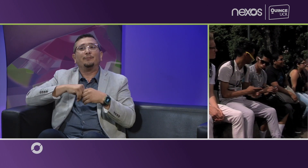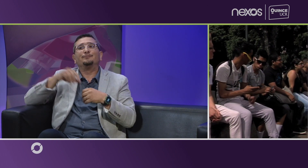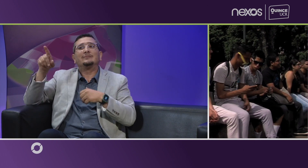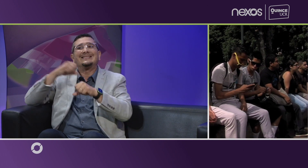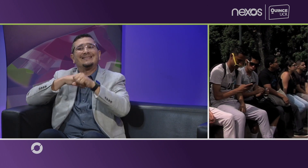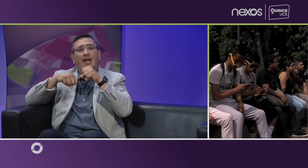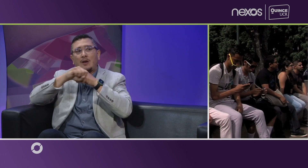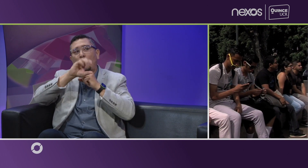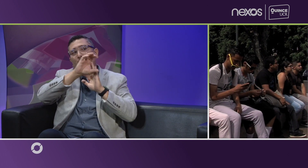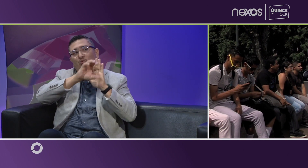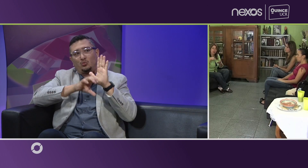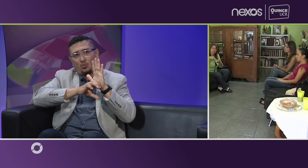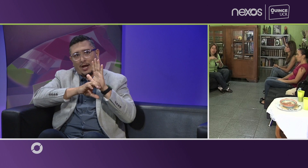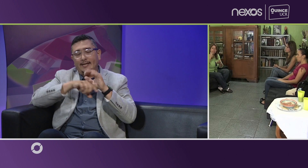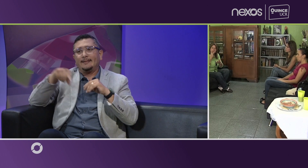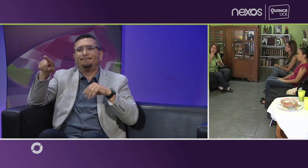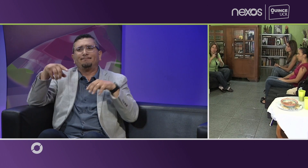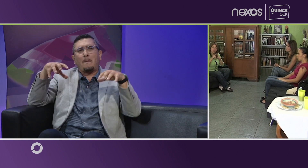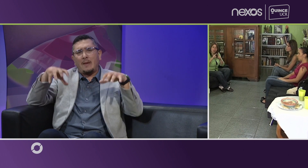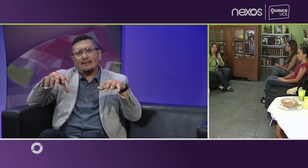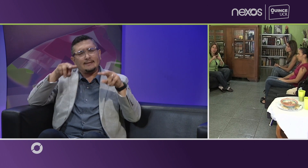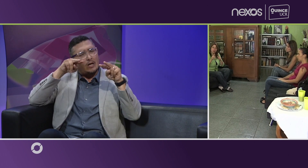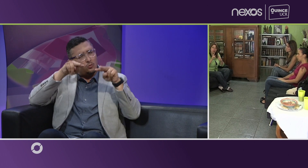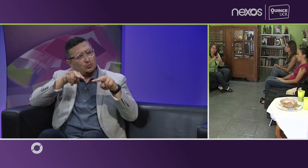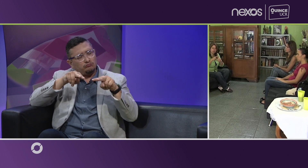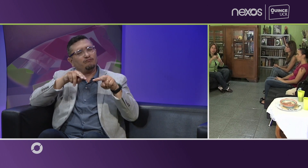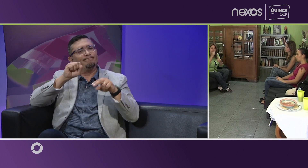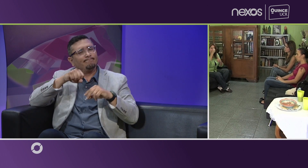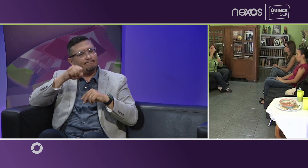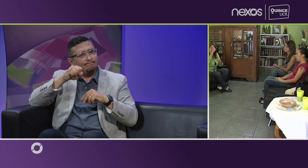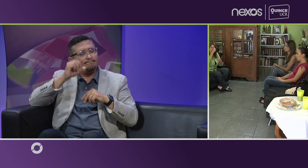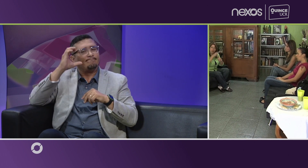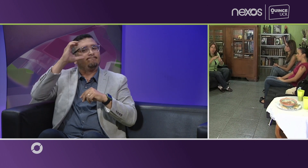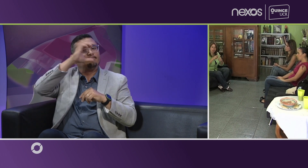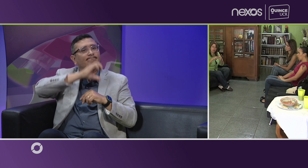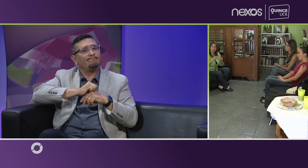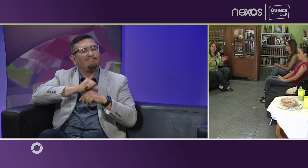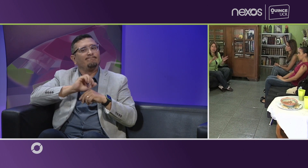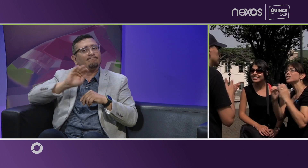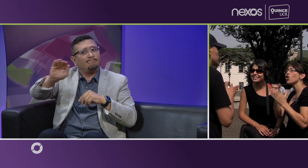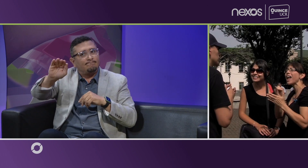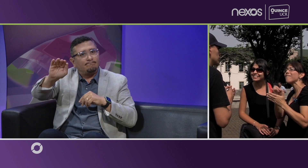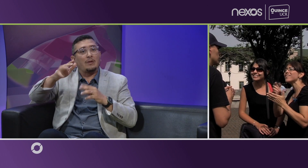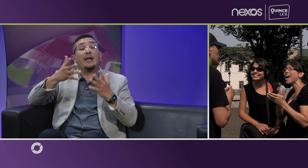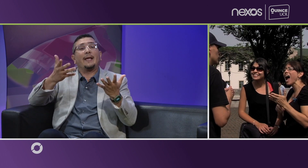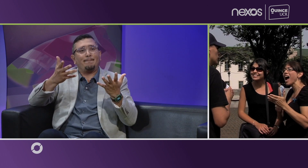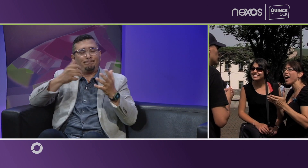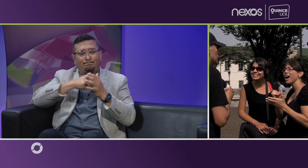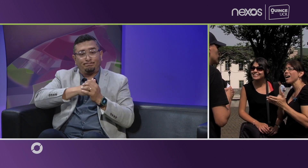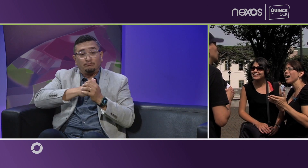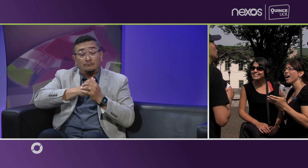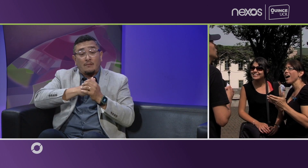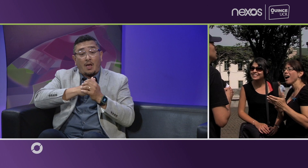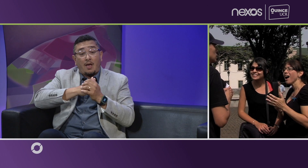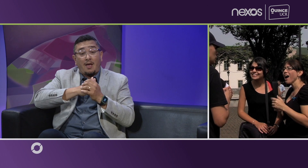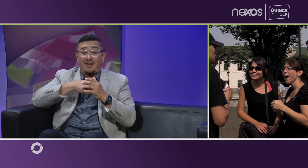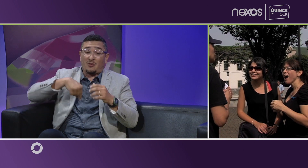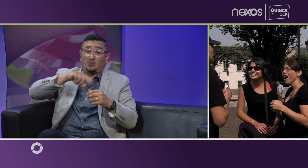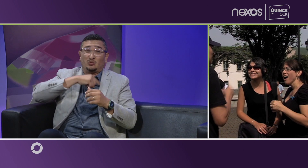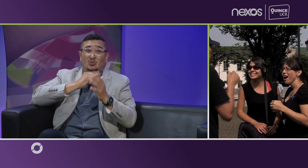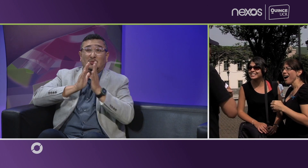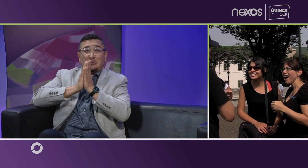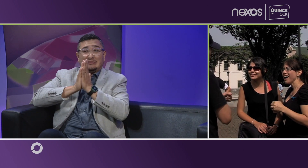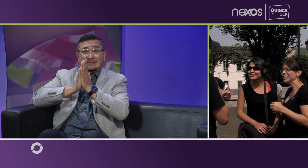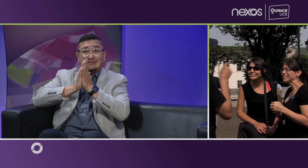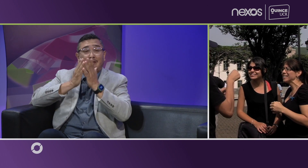Y la sentencia de la Sala Constitucional nos observa de esa forma y de esa manera